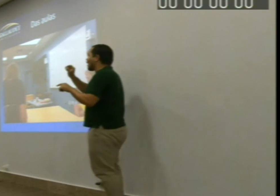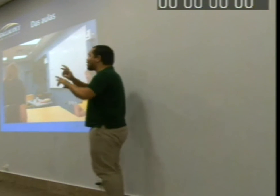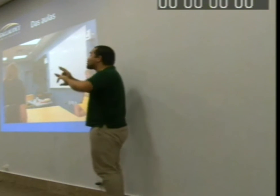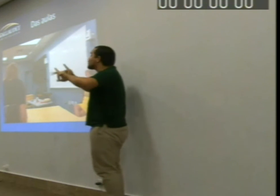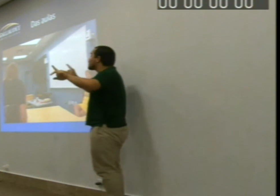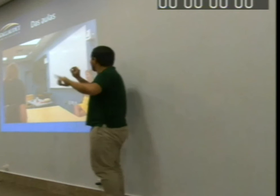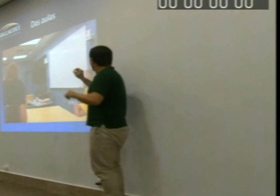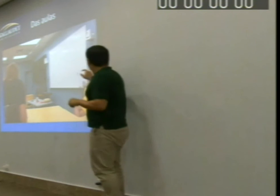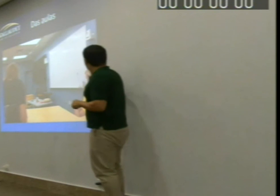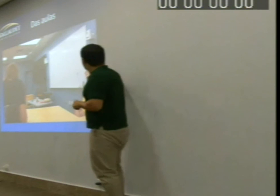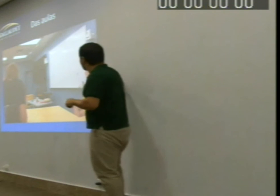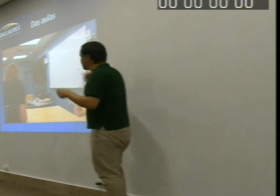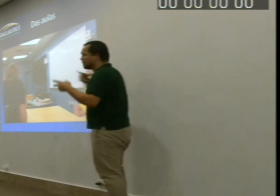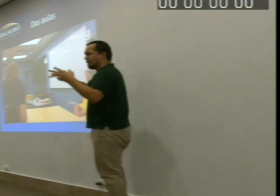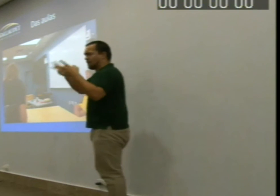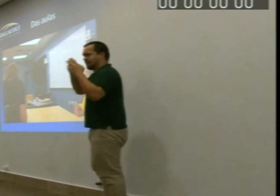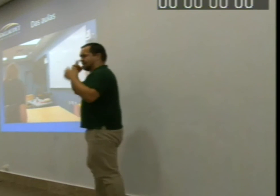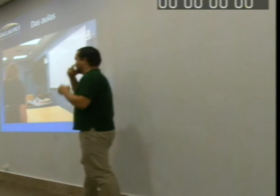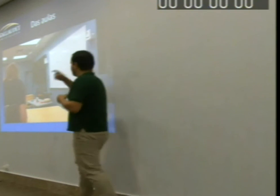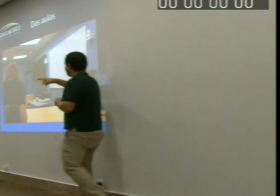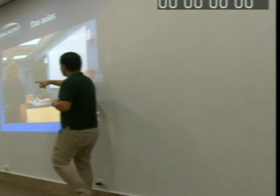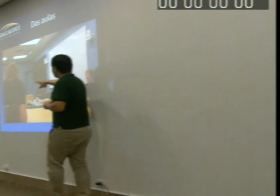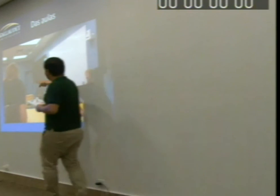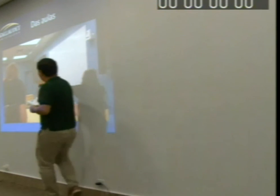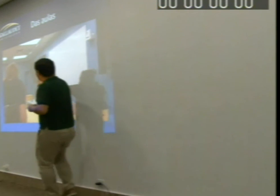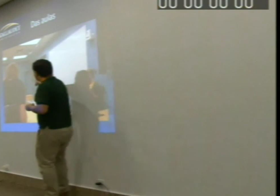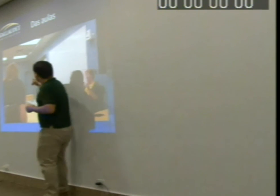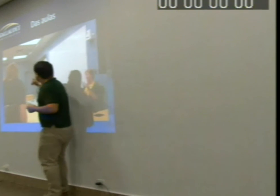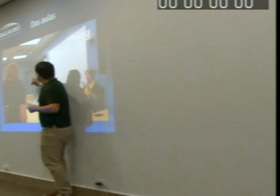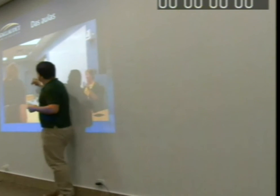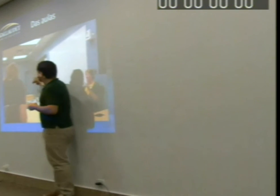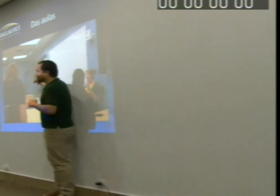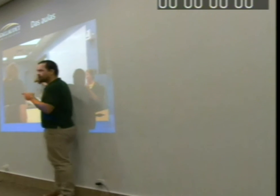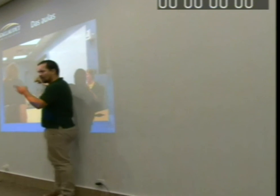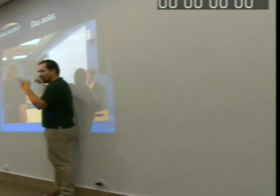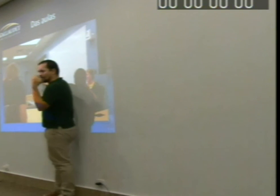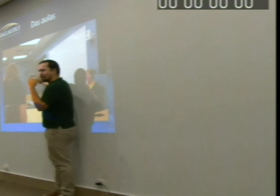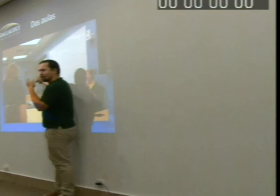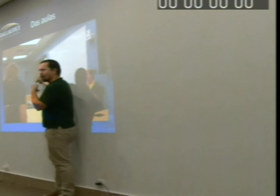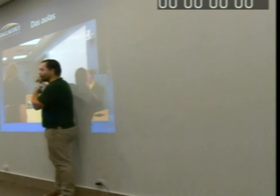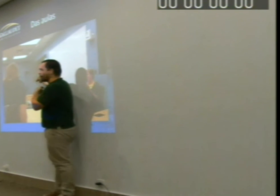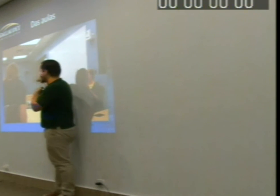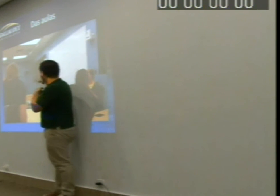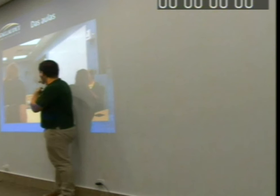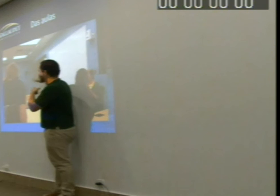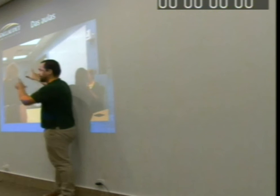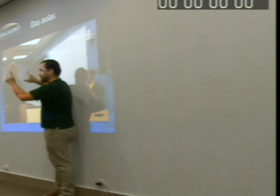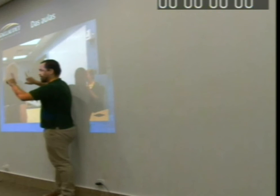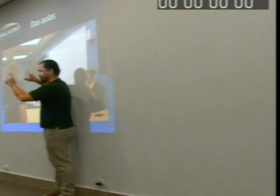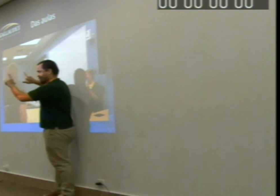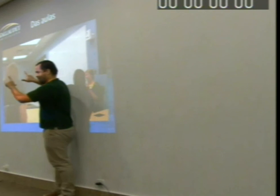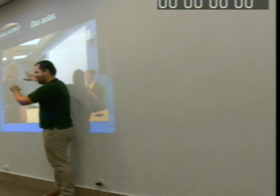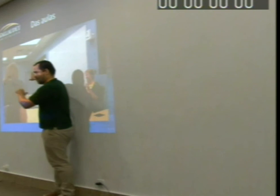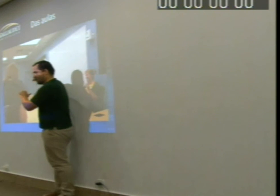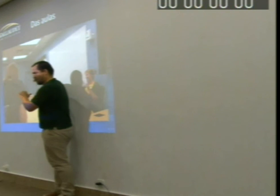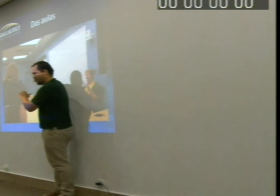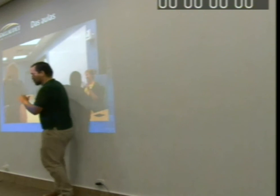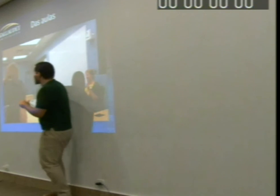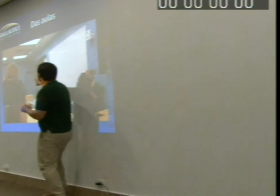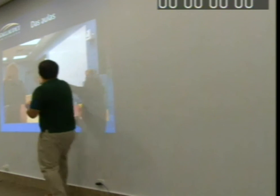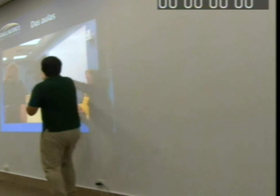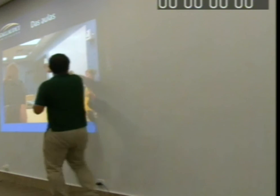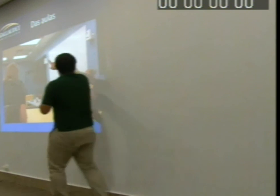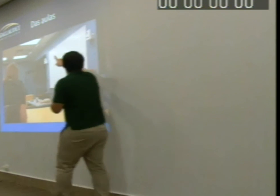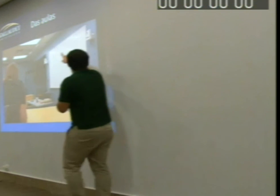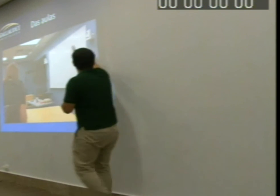também tinha o quê Qual que era a outra diferença eu percebi vocês não perceberam isso aqui a